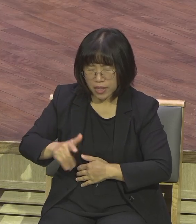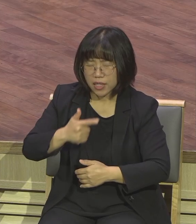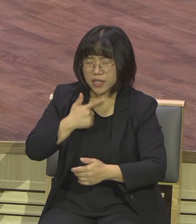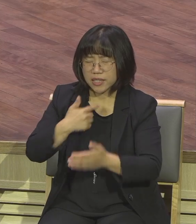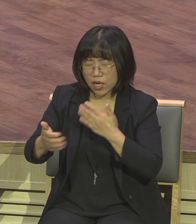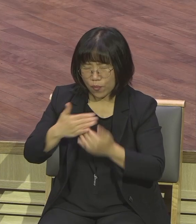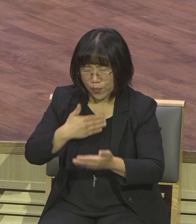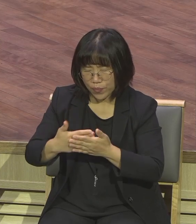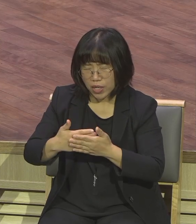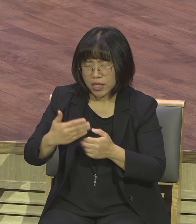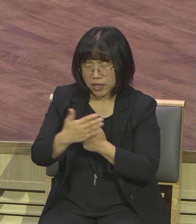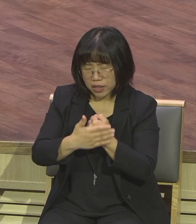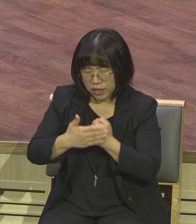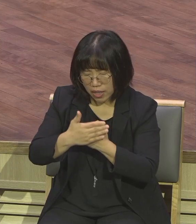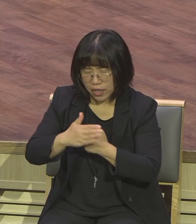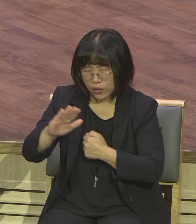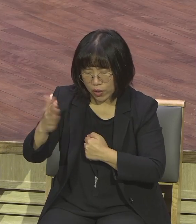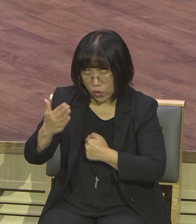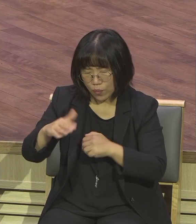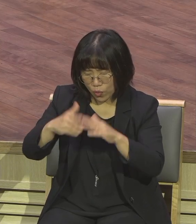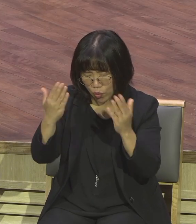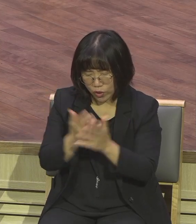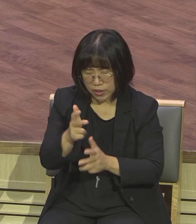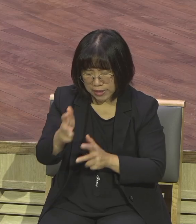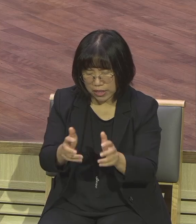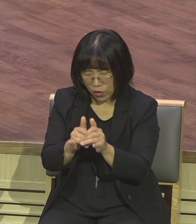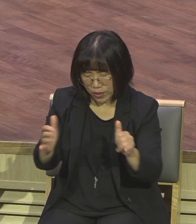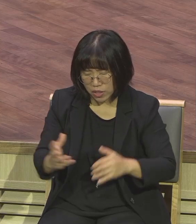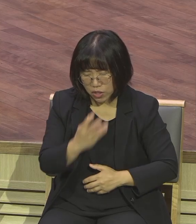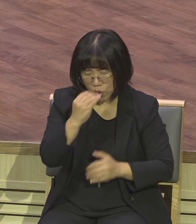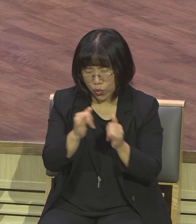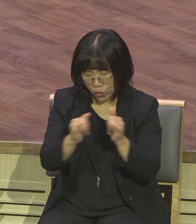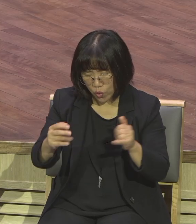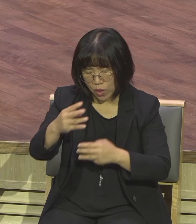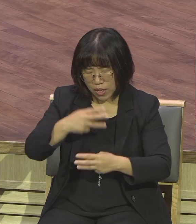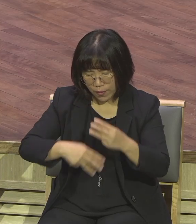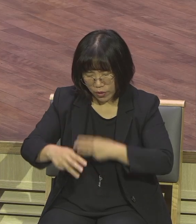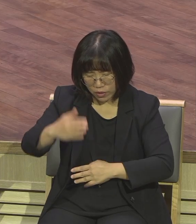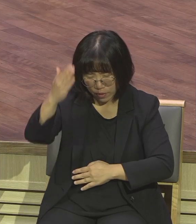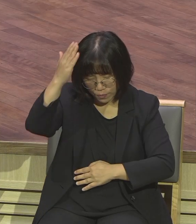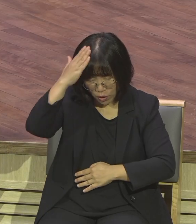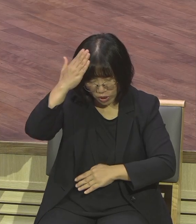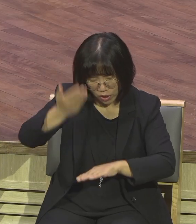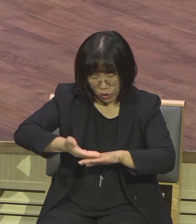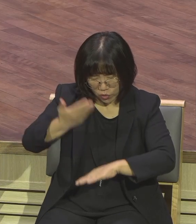원하는 모든 사람인들 모든 성도들 모든 렘넌트들 머리머리